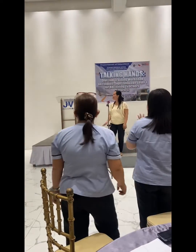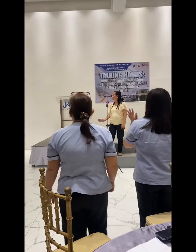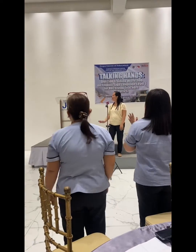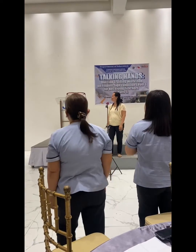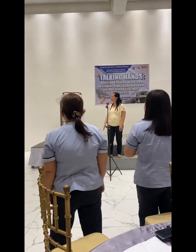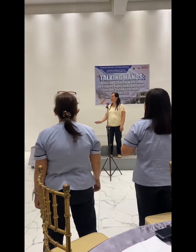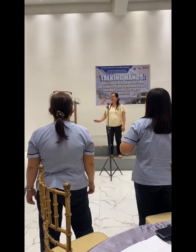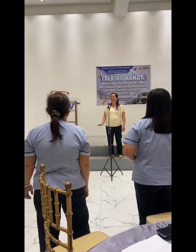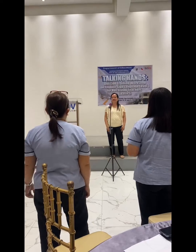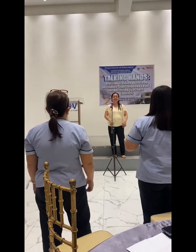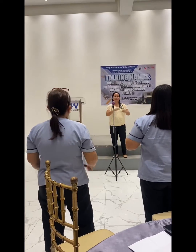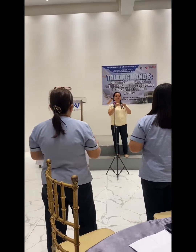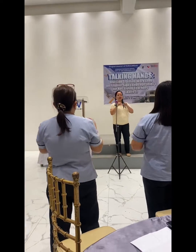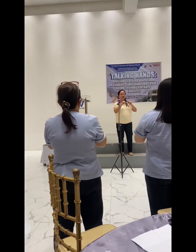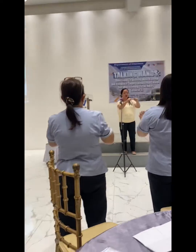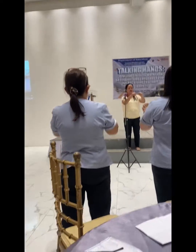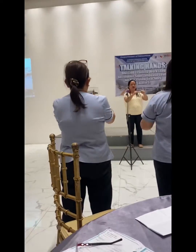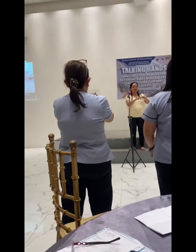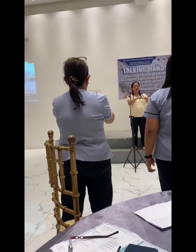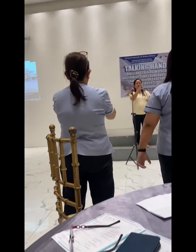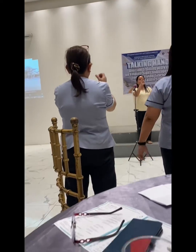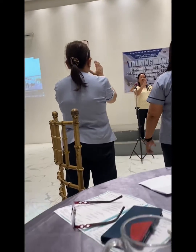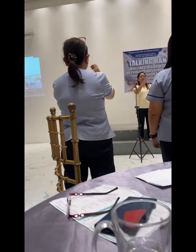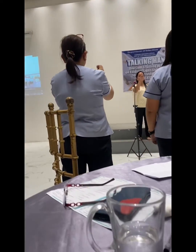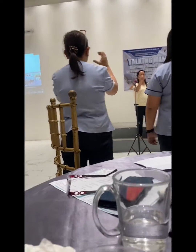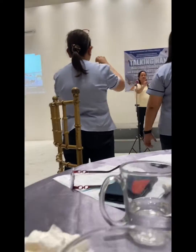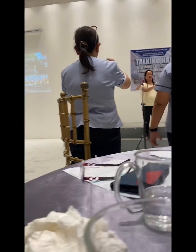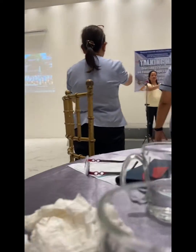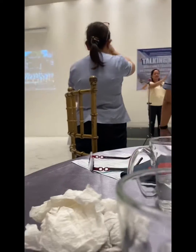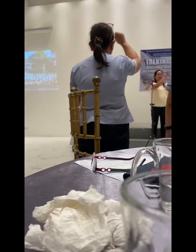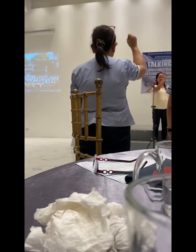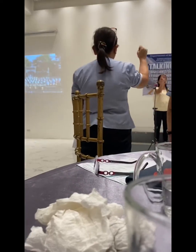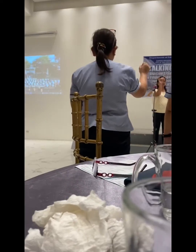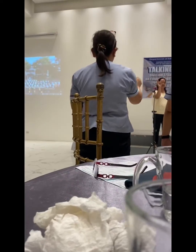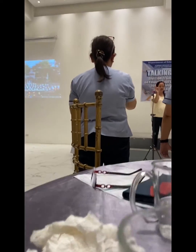nakaka-enjoy na pag-aralan kung paano nga ba tayo